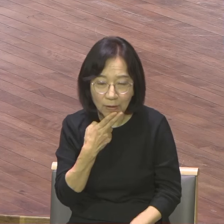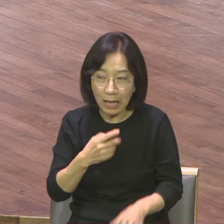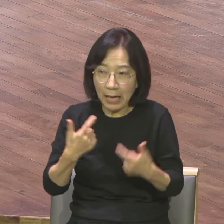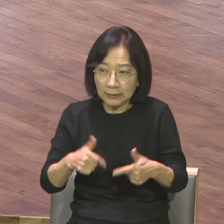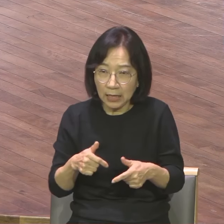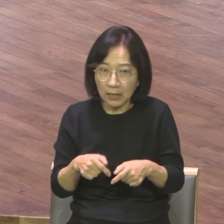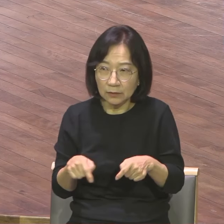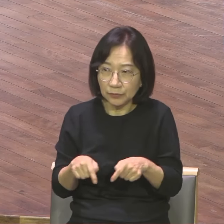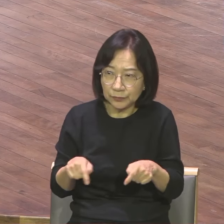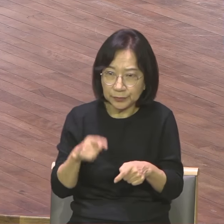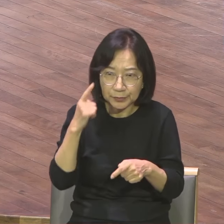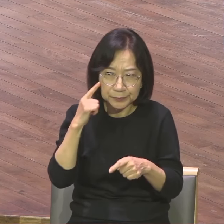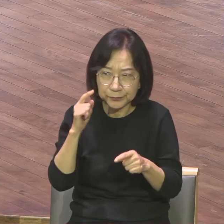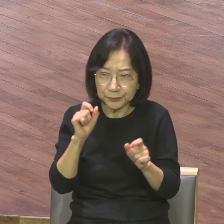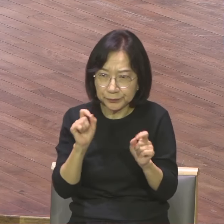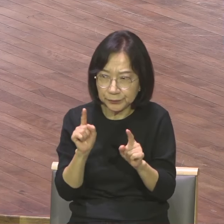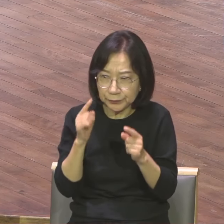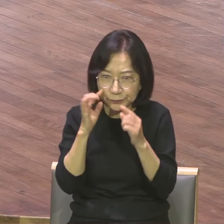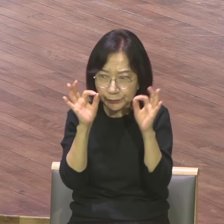늘 긴장이야.